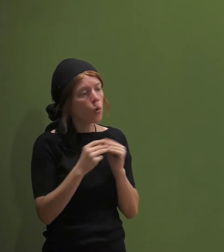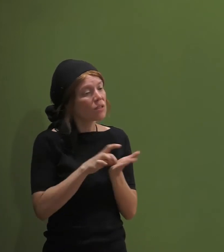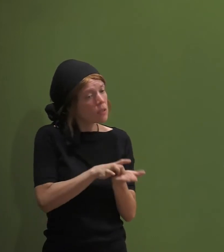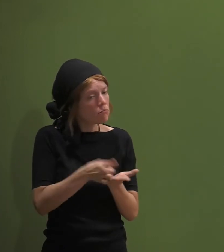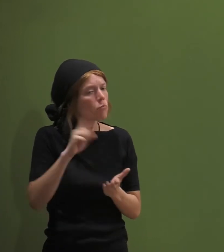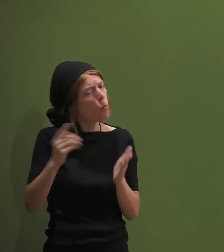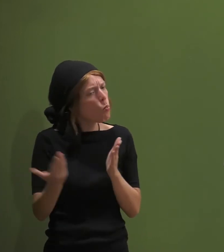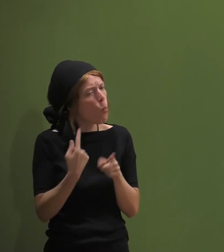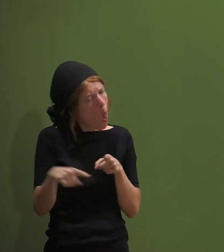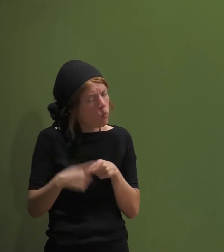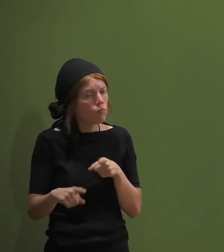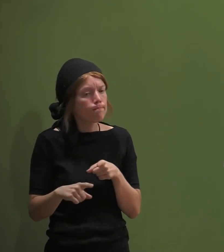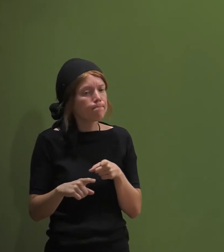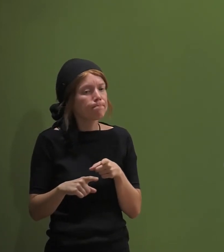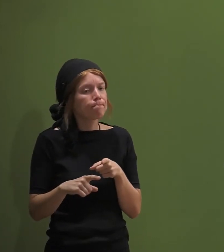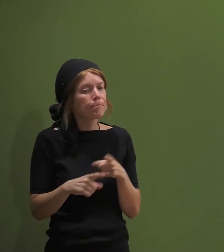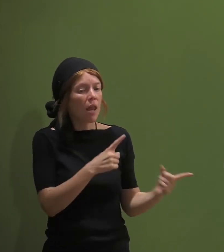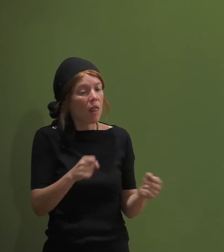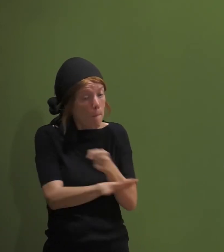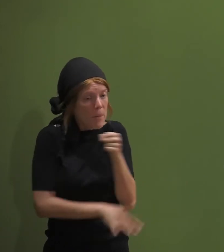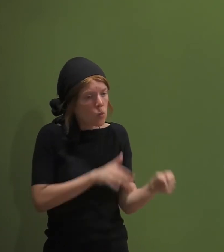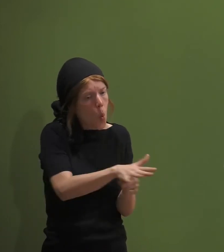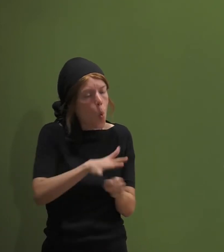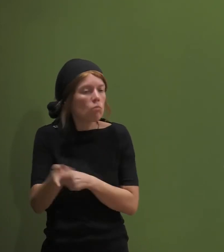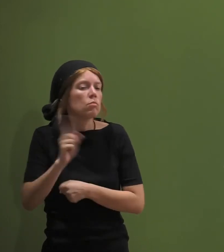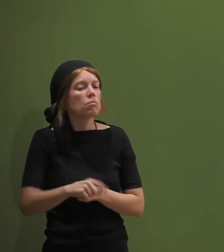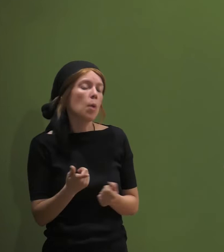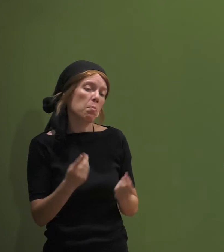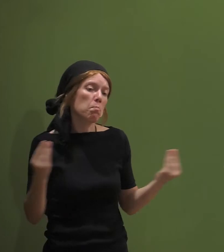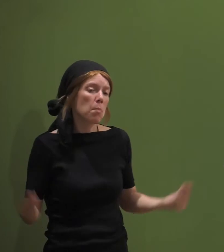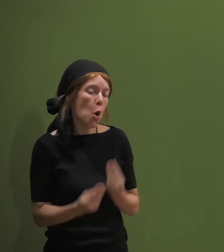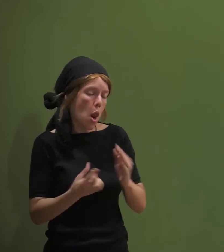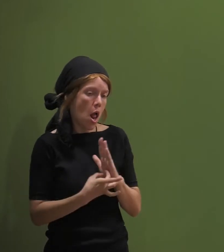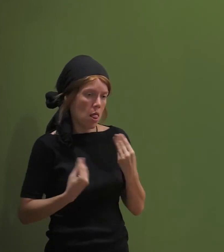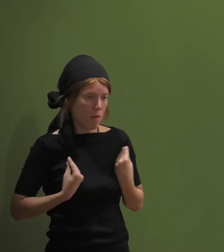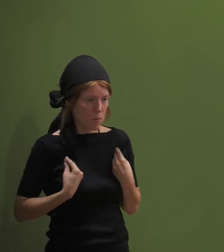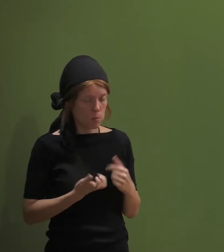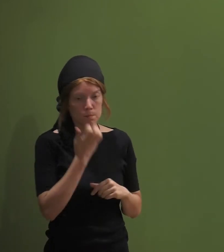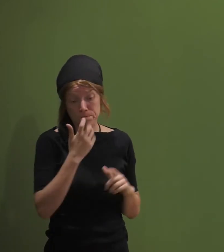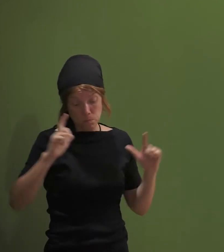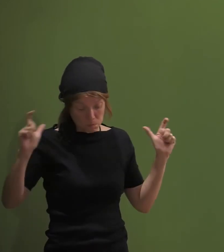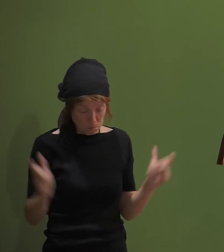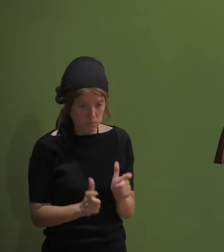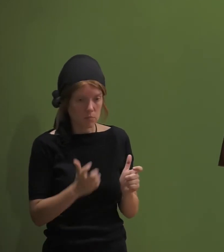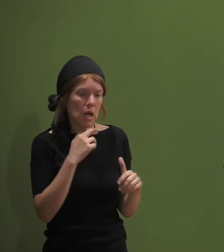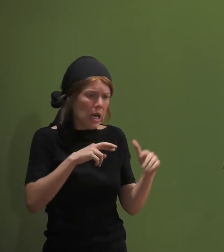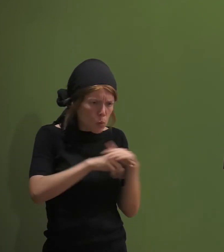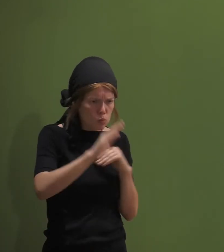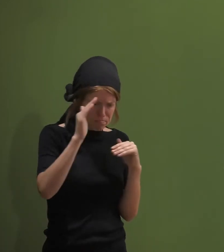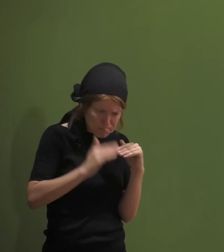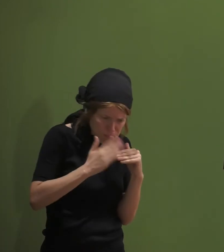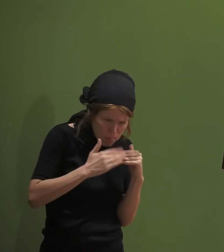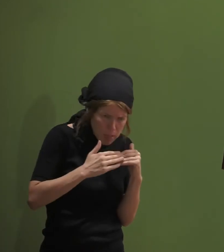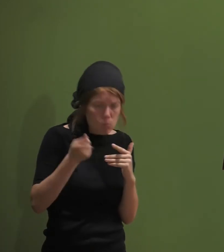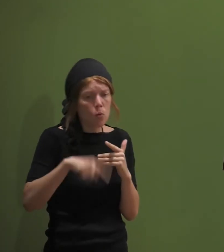servicios y productos que cubran las necesidades básicas y permitan mejorar la calidad de vida, reduciendo al mínimo el uso de recursos y